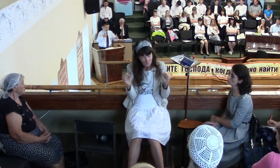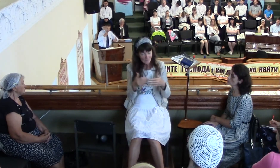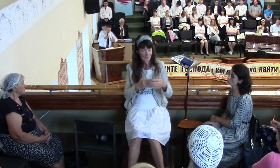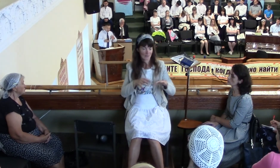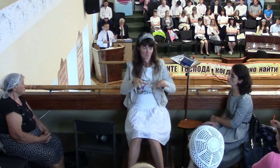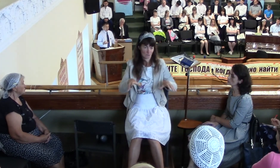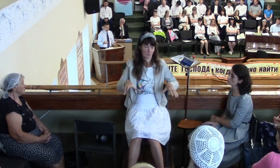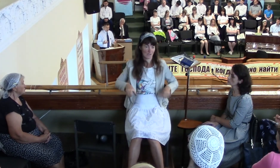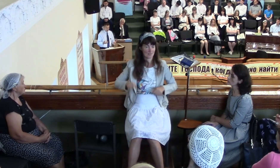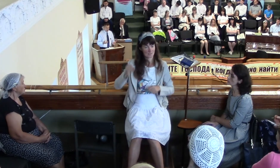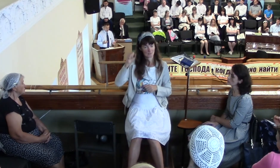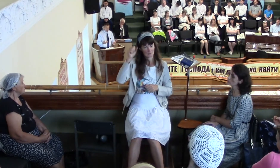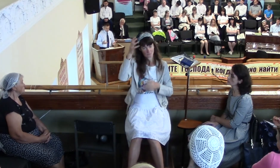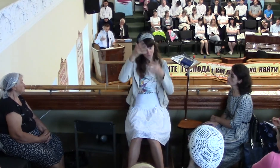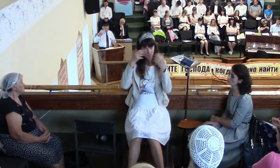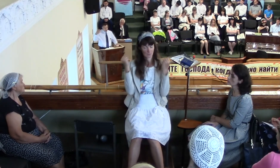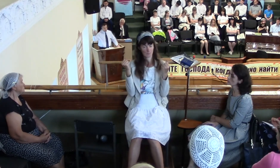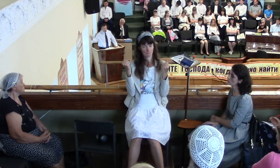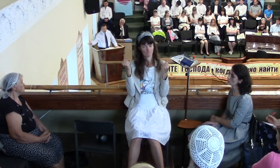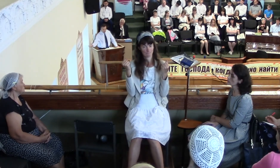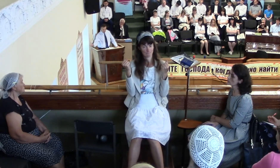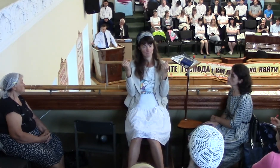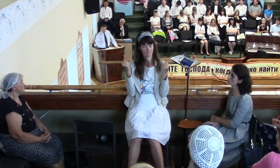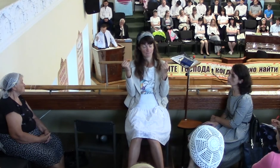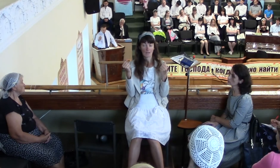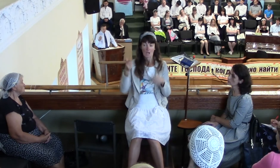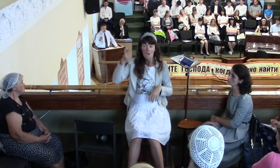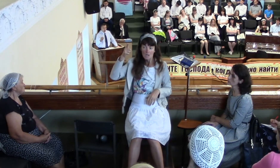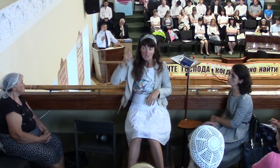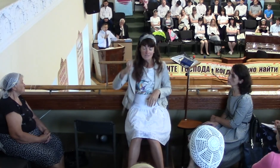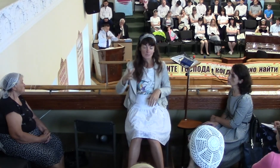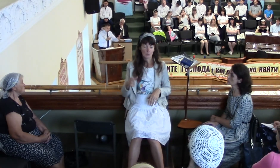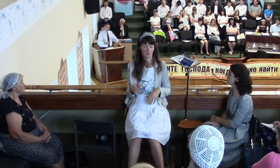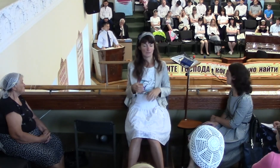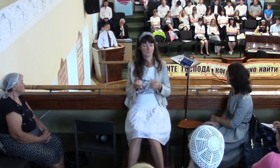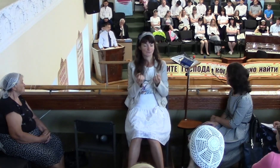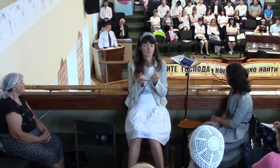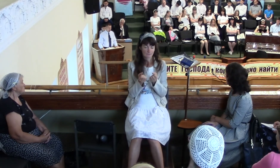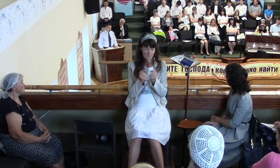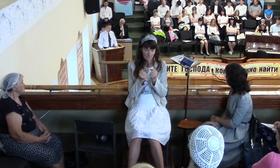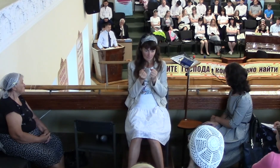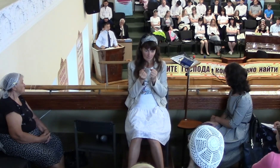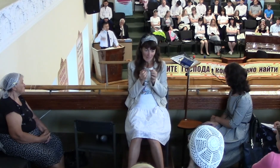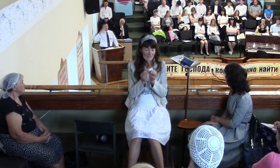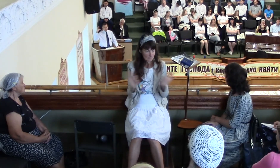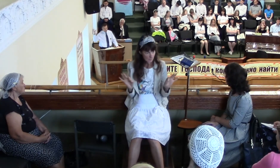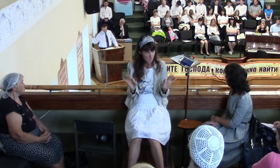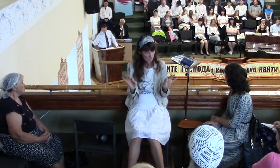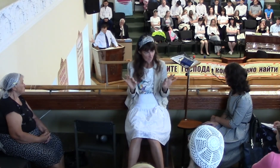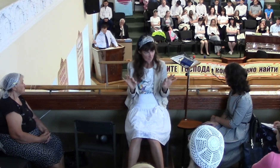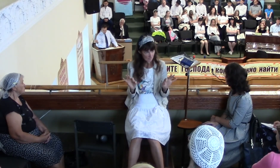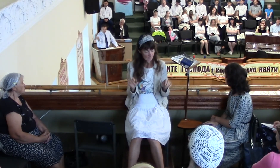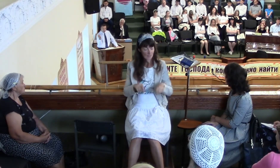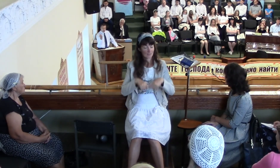И были последствия этого. Господь, избавляя от одного, Он дает что-то другое. Избавив